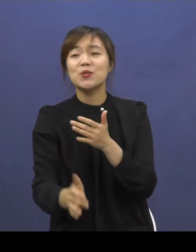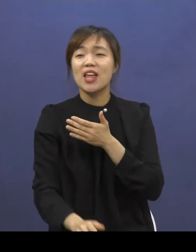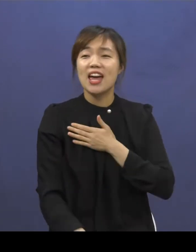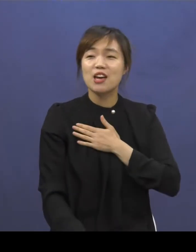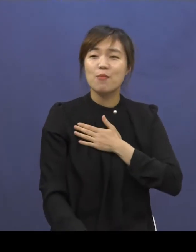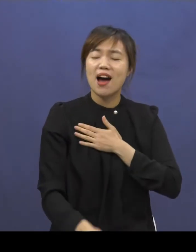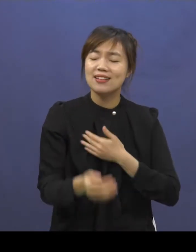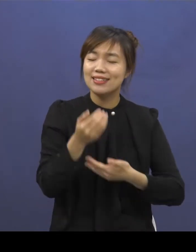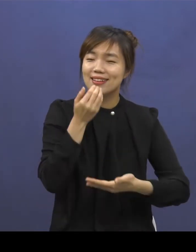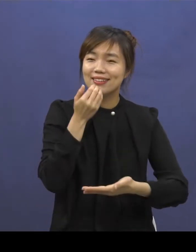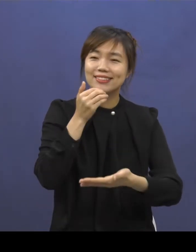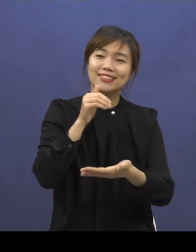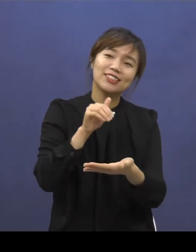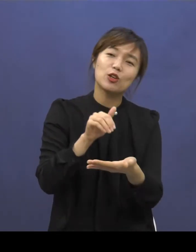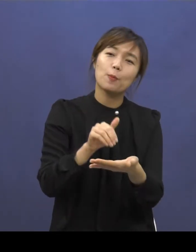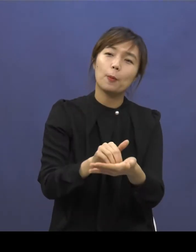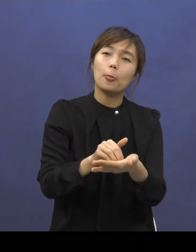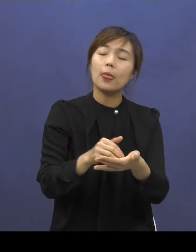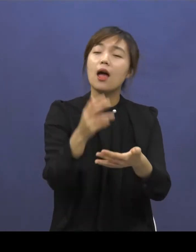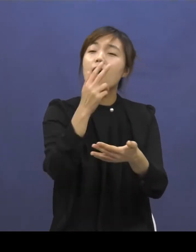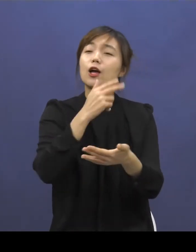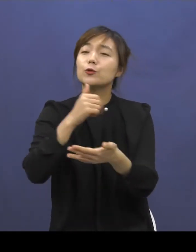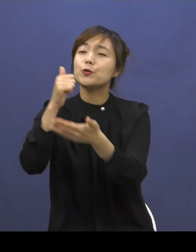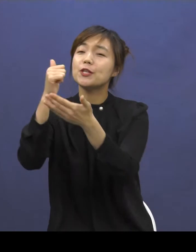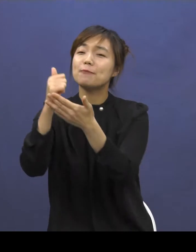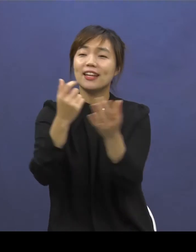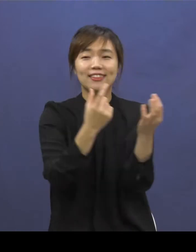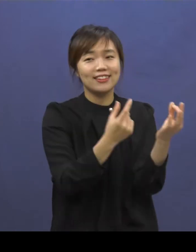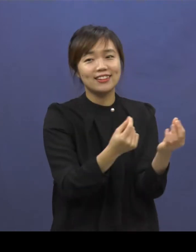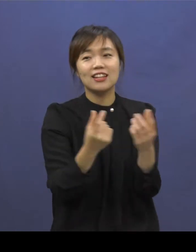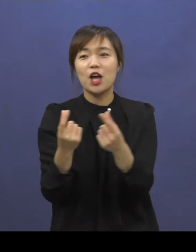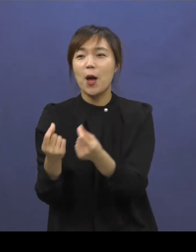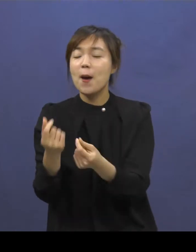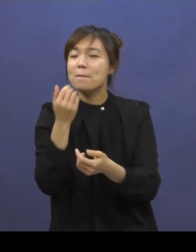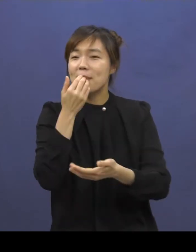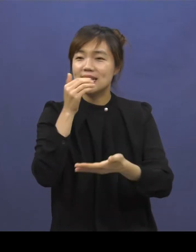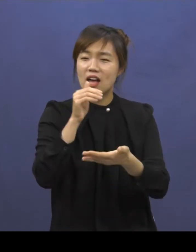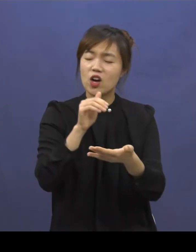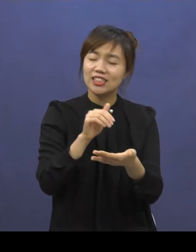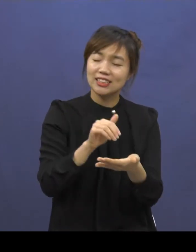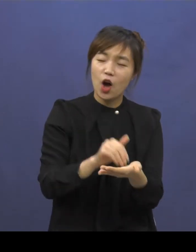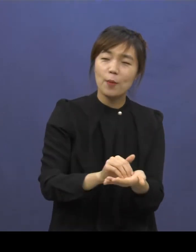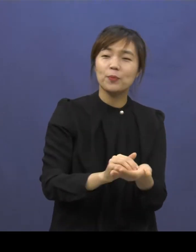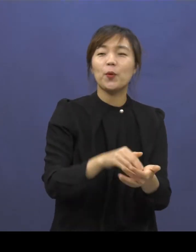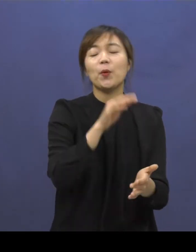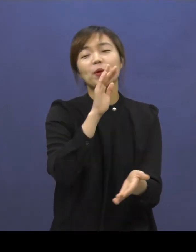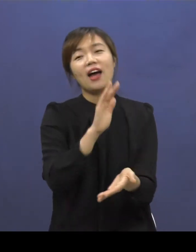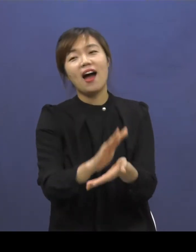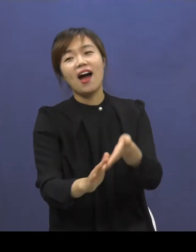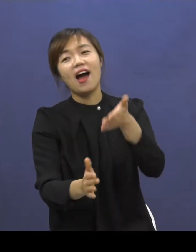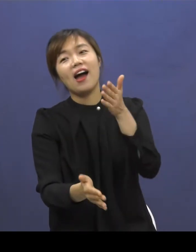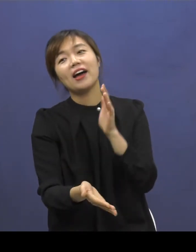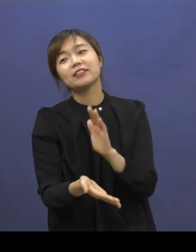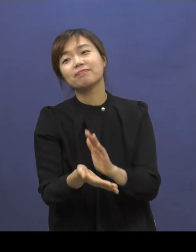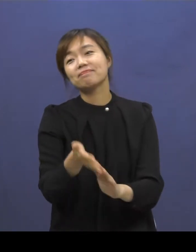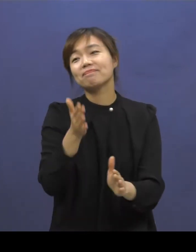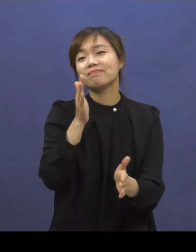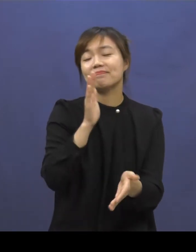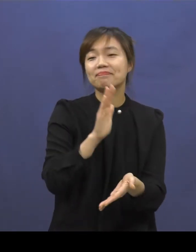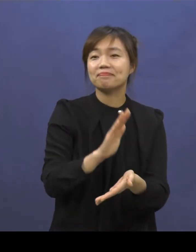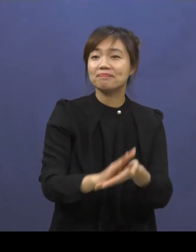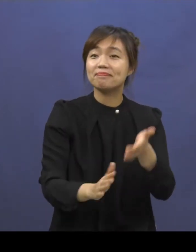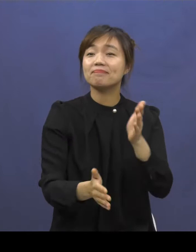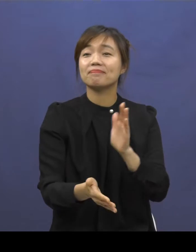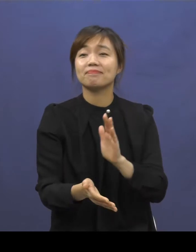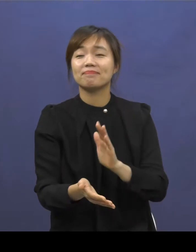예수의 반석 주님 같은 반석은 없도다 우리 만세